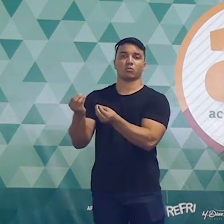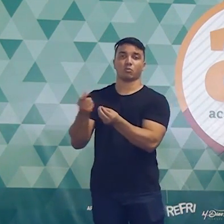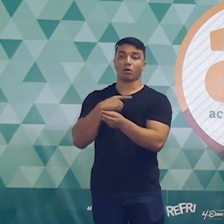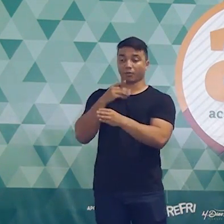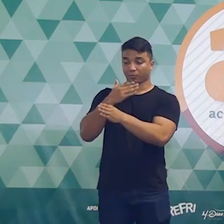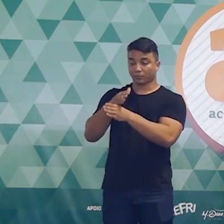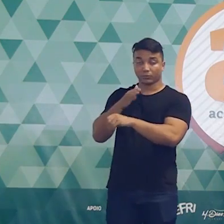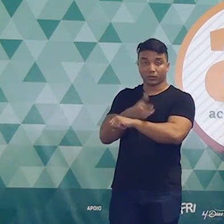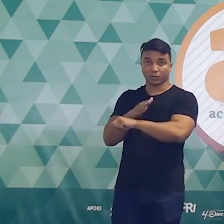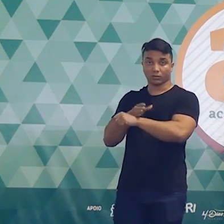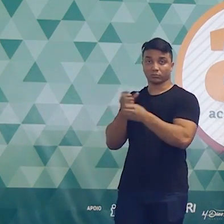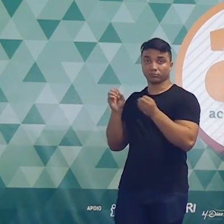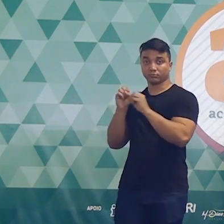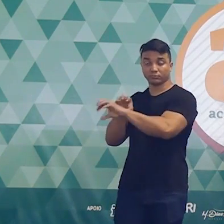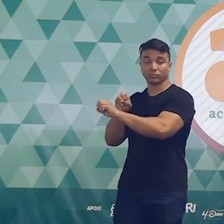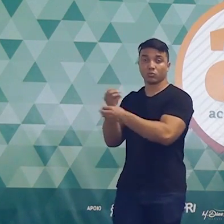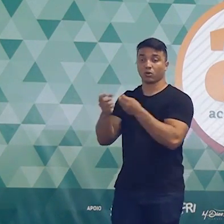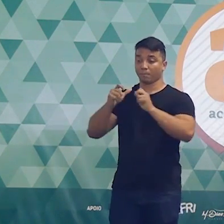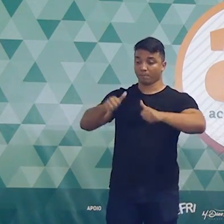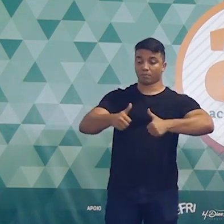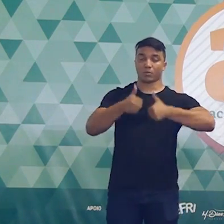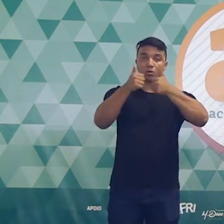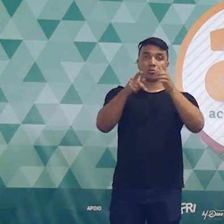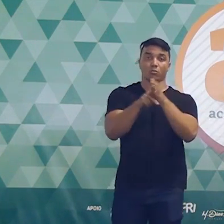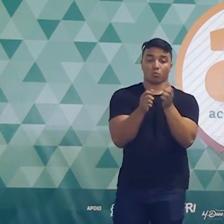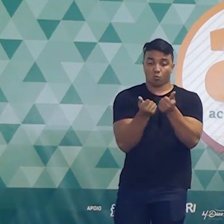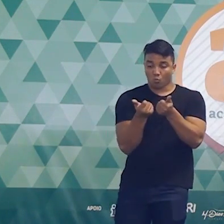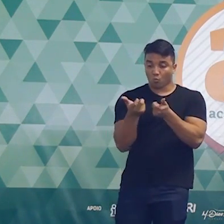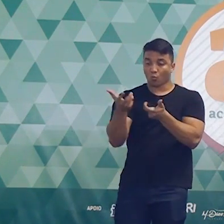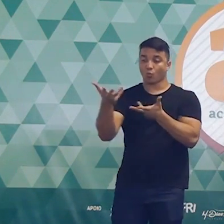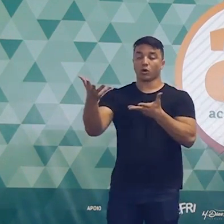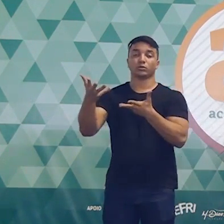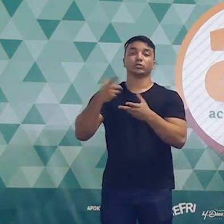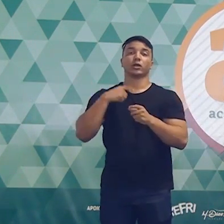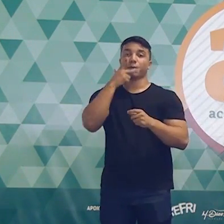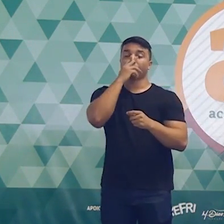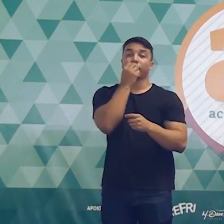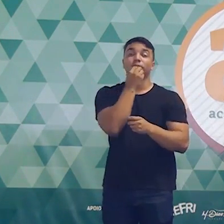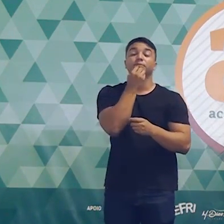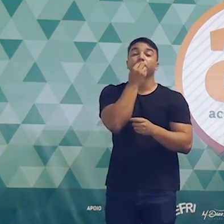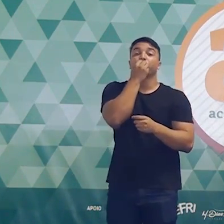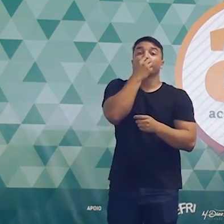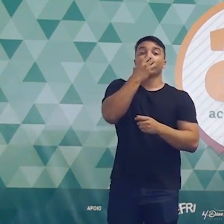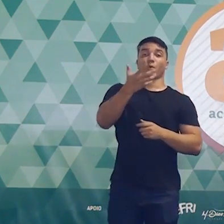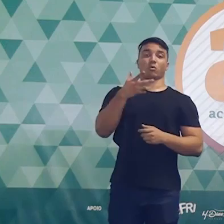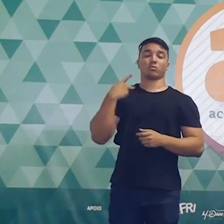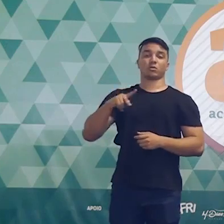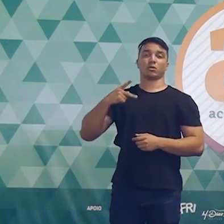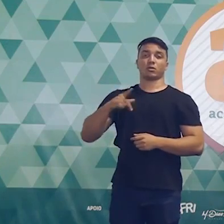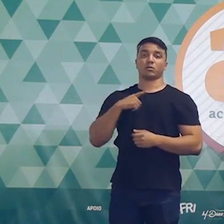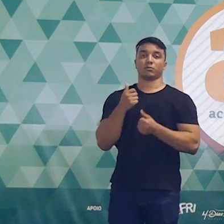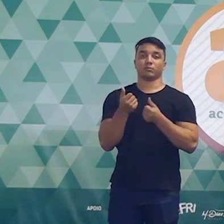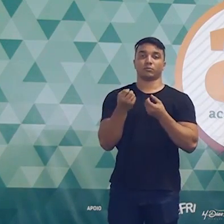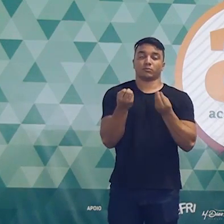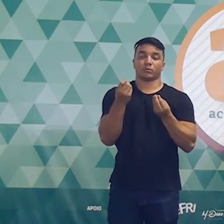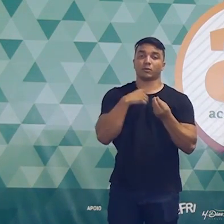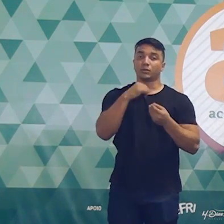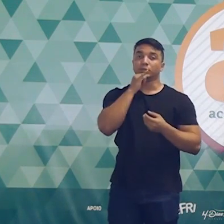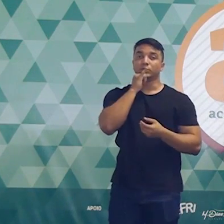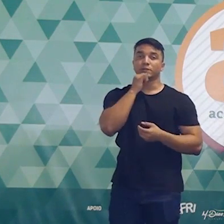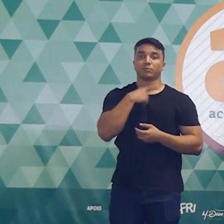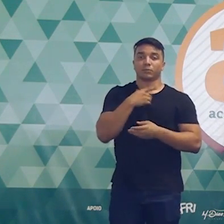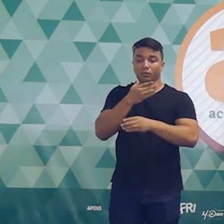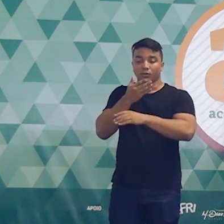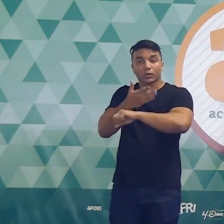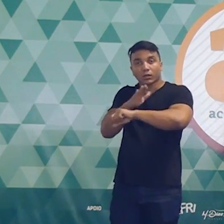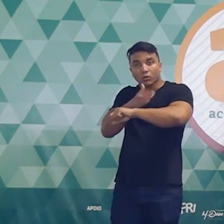o seguinte: melhor do que quantidade de agentes é a qualidade dos agentes envolvidos. Então a gente